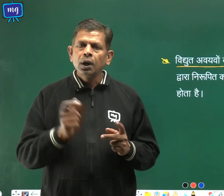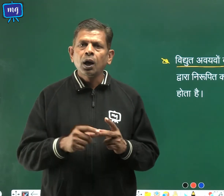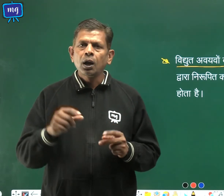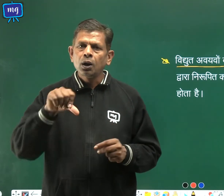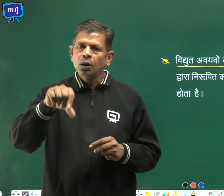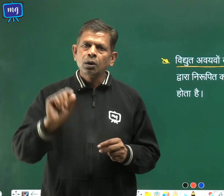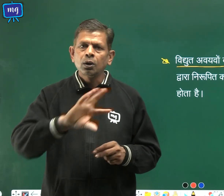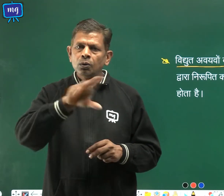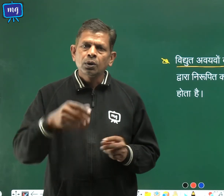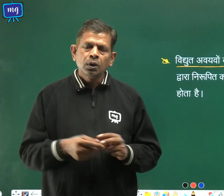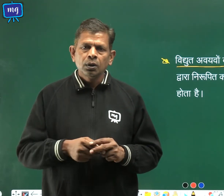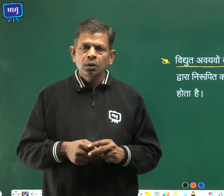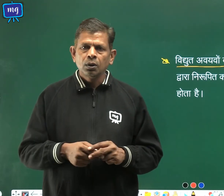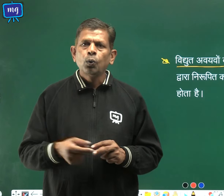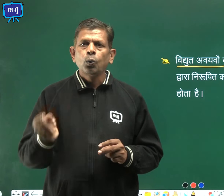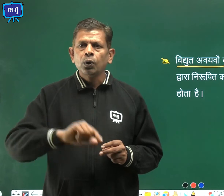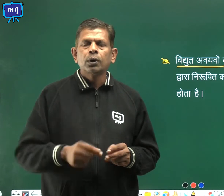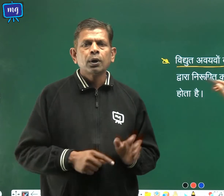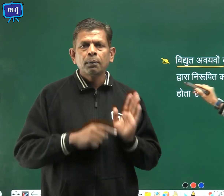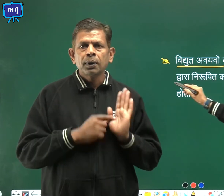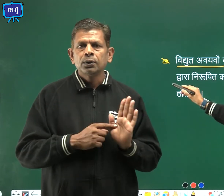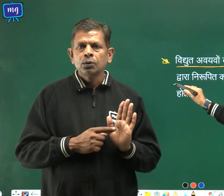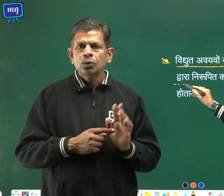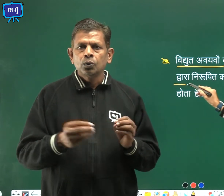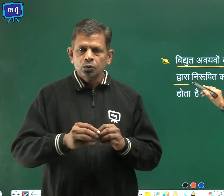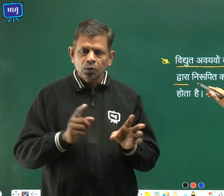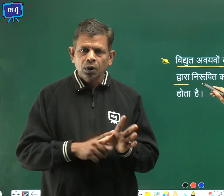उनके प्रतीकों द्वारा